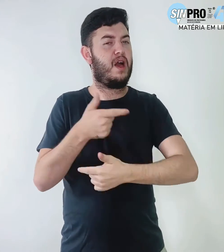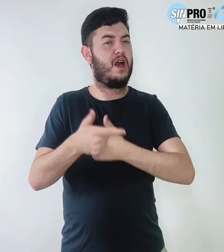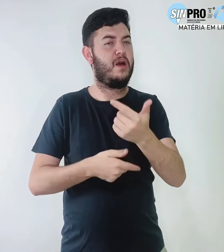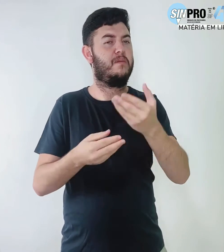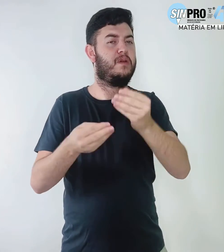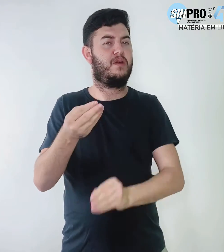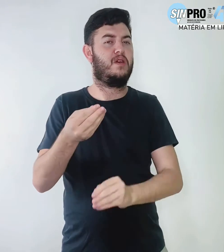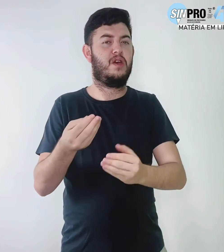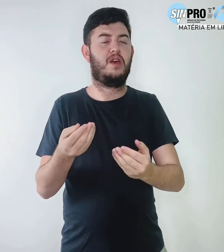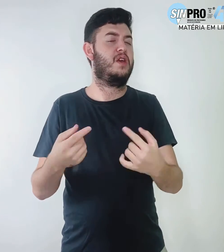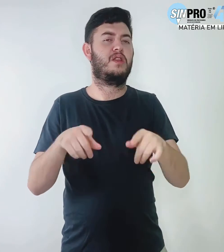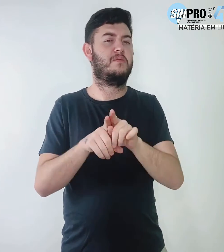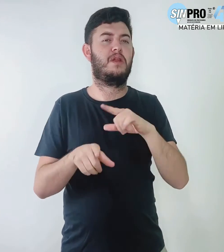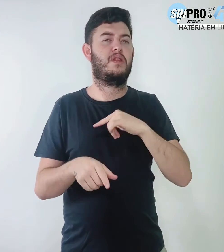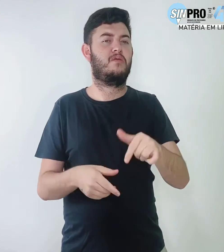sem condições de assistência médica.